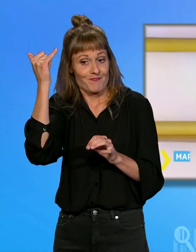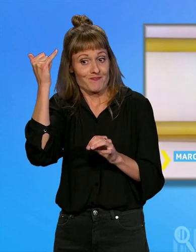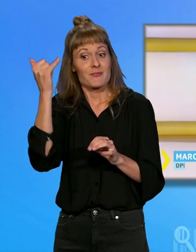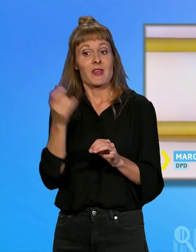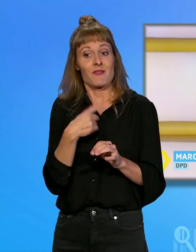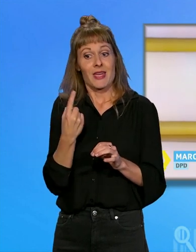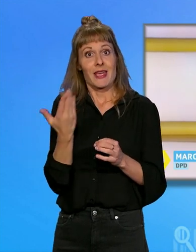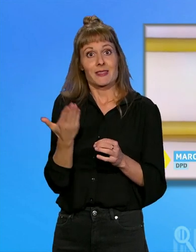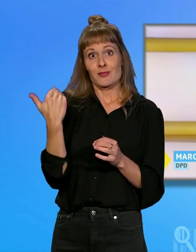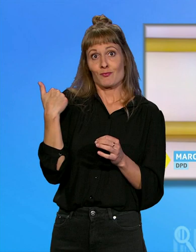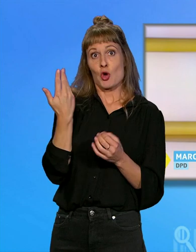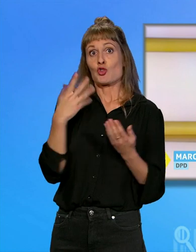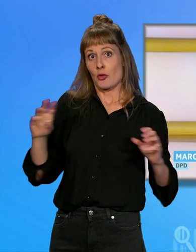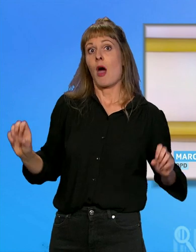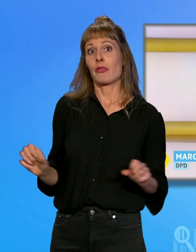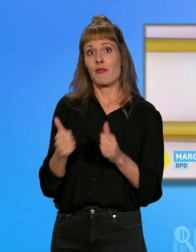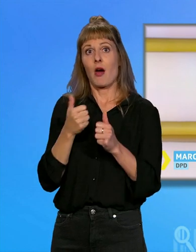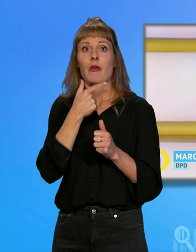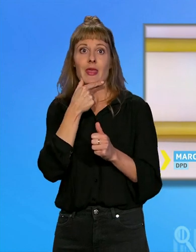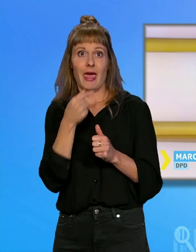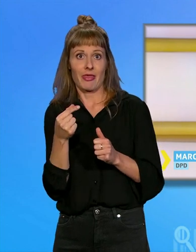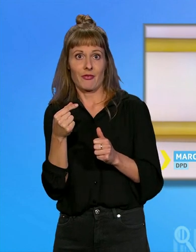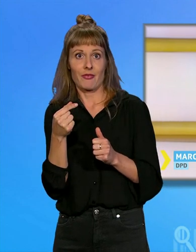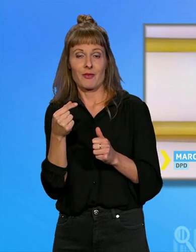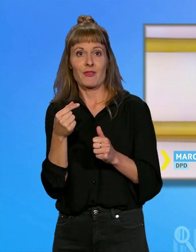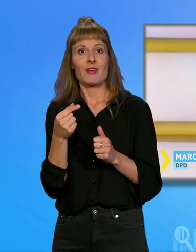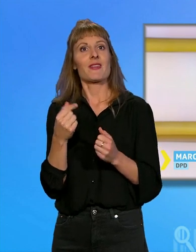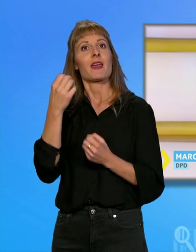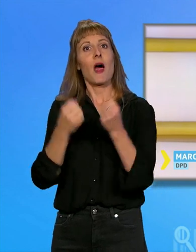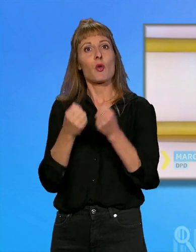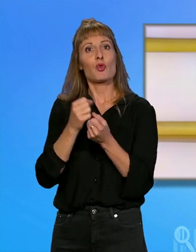Elektrifizierung auch bereits begonnen haben. In der Stadt Genf sind seit kurzem